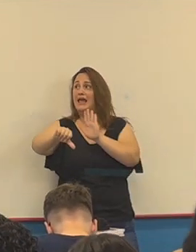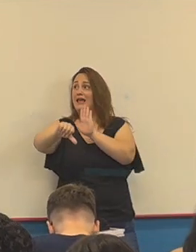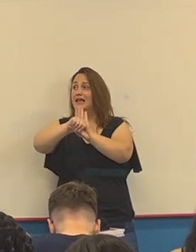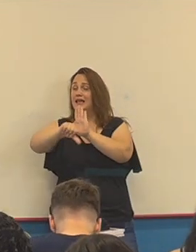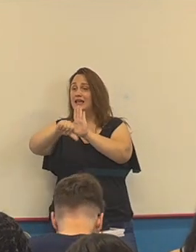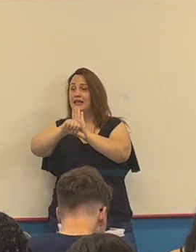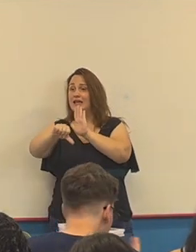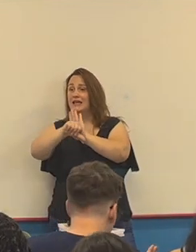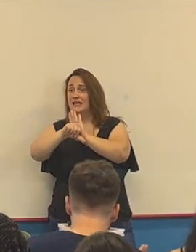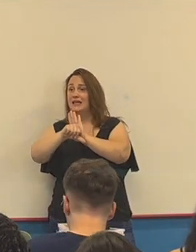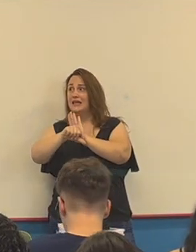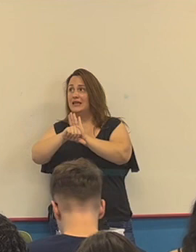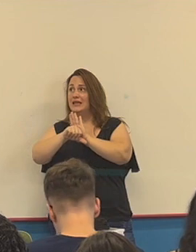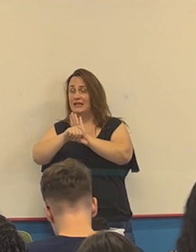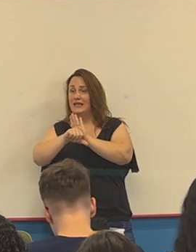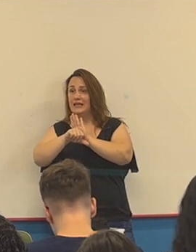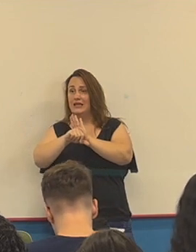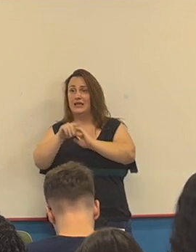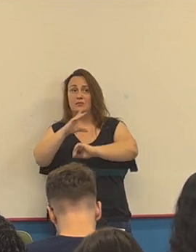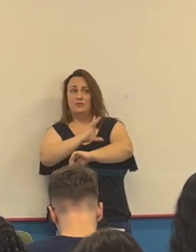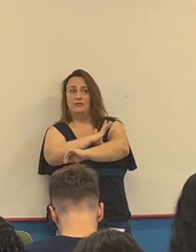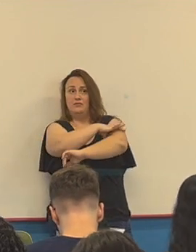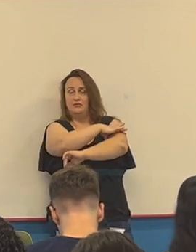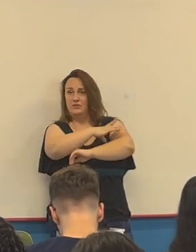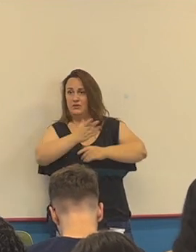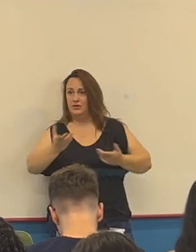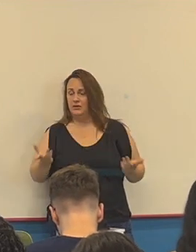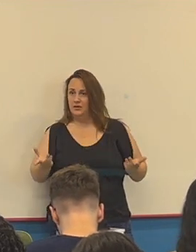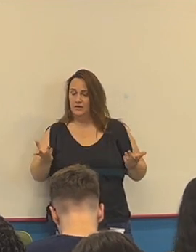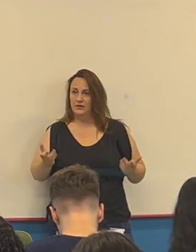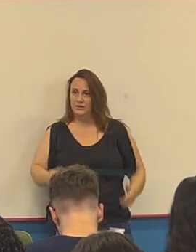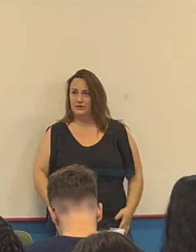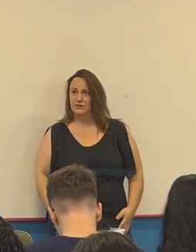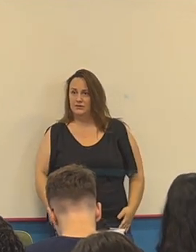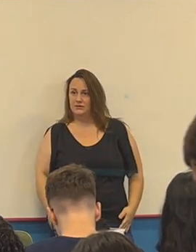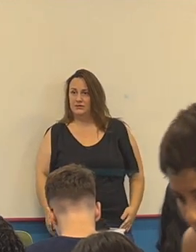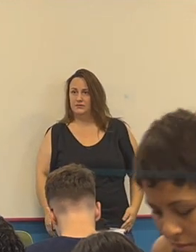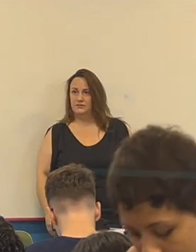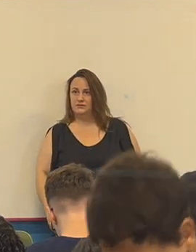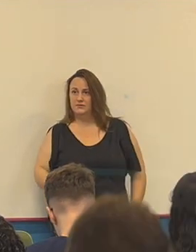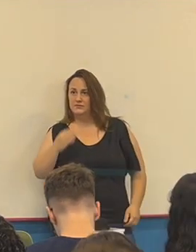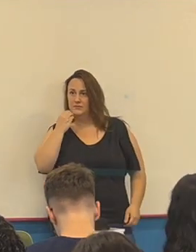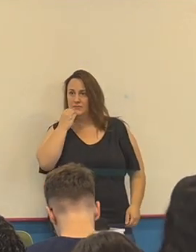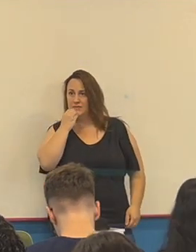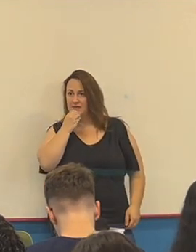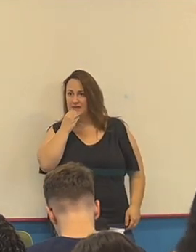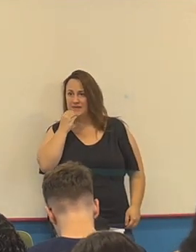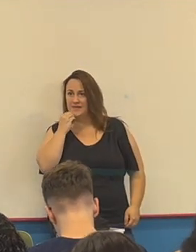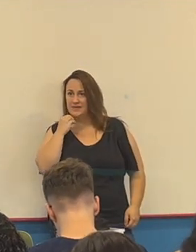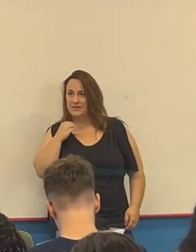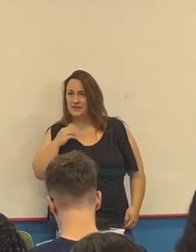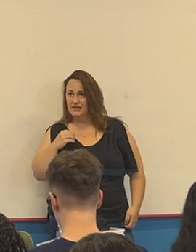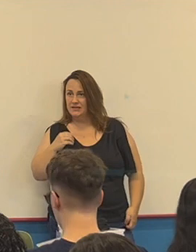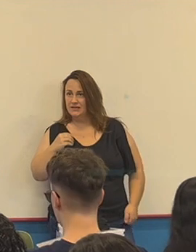Criminalizar cultos religiosos africanos. E teve algum tipo de... que você colocou um original mesmo, duas obras diferentes, teve algum tipo de que você tem